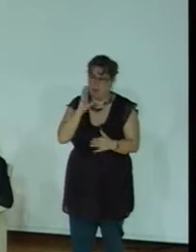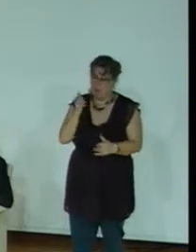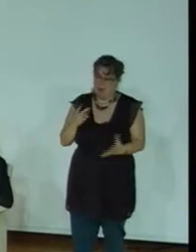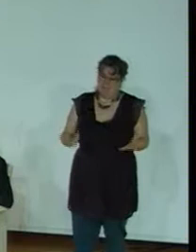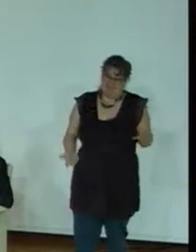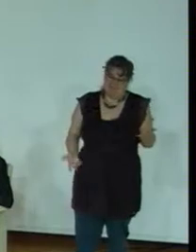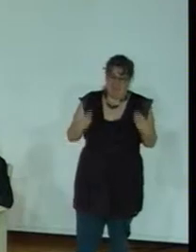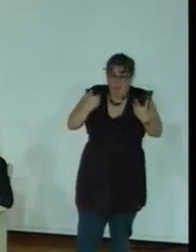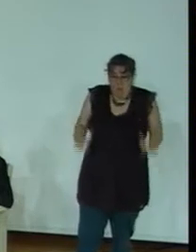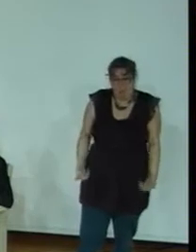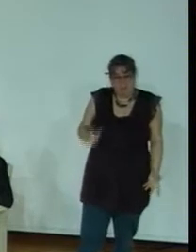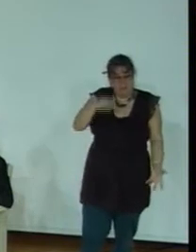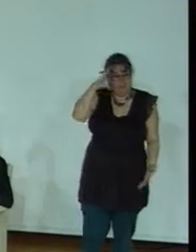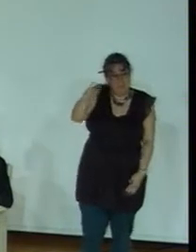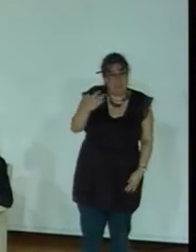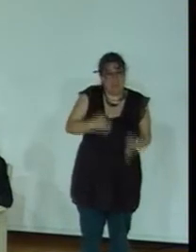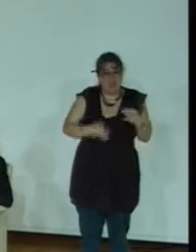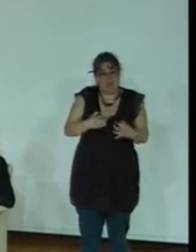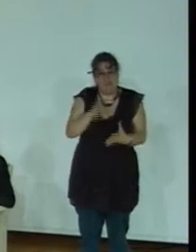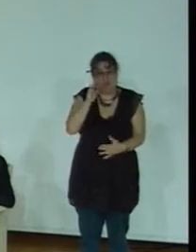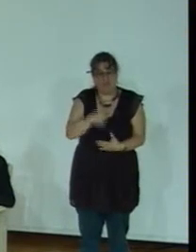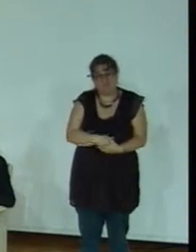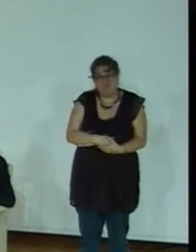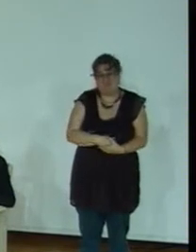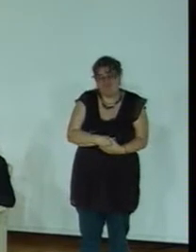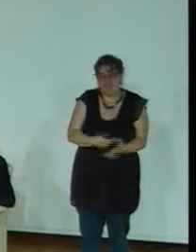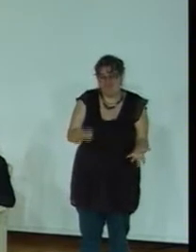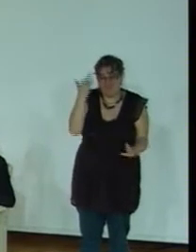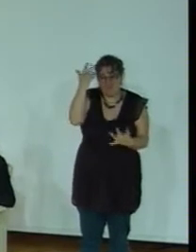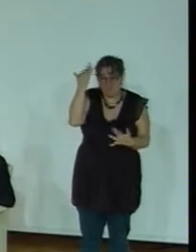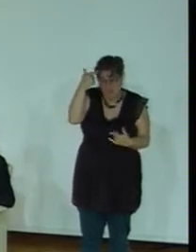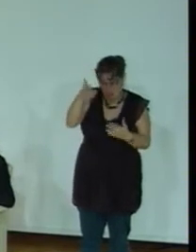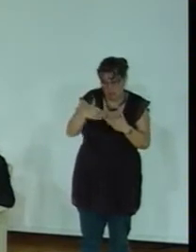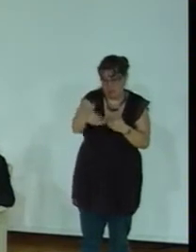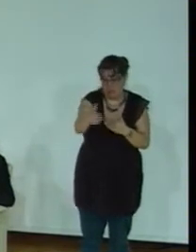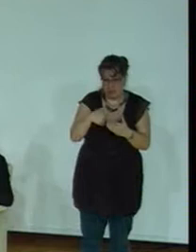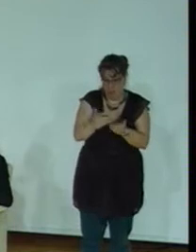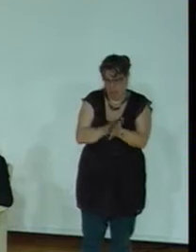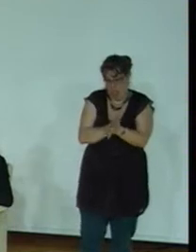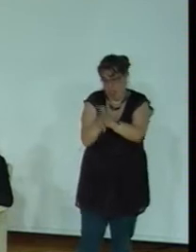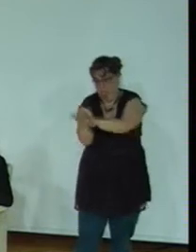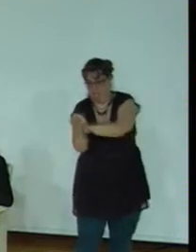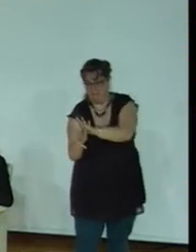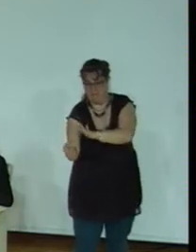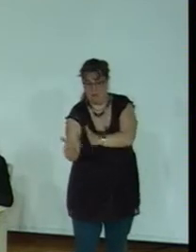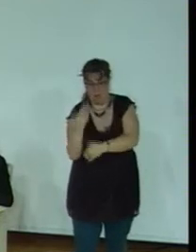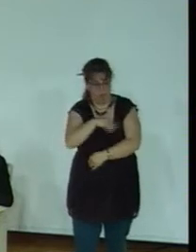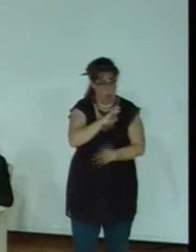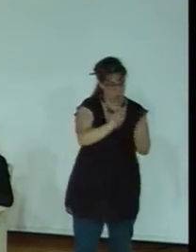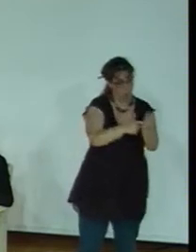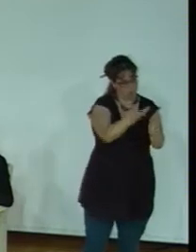suis a beaucoup de mal à réagir puisque, et à anticiper les conséquences, puisqu'on sort du domaine du droit tel qu'on le